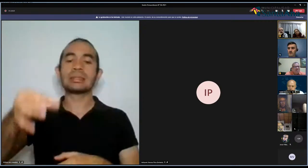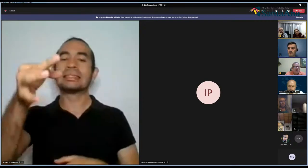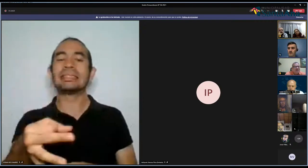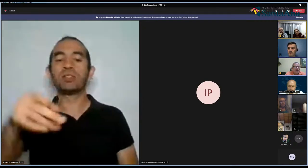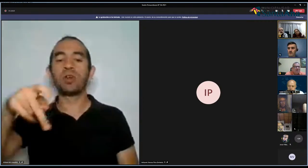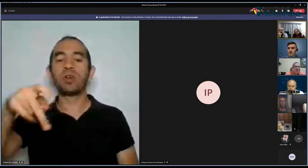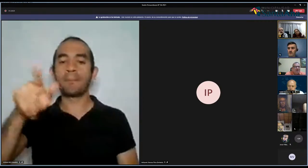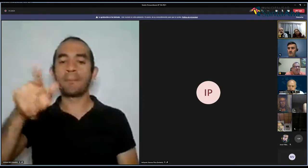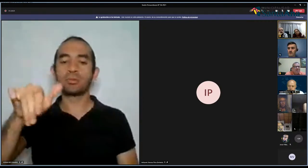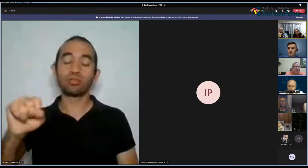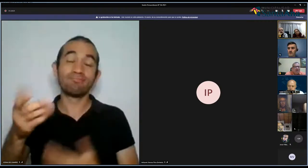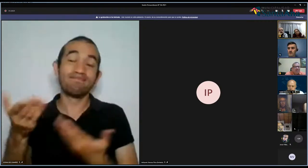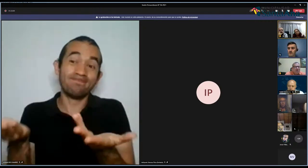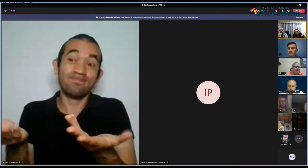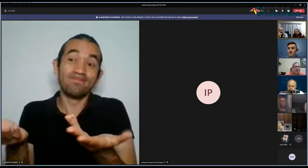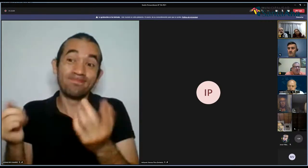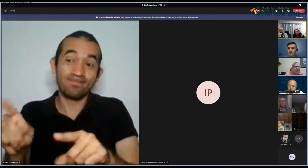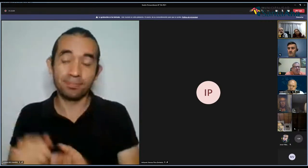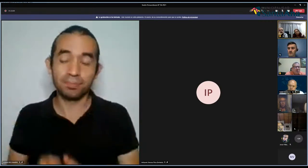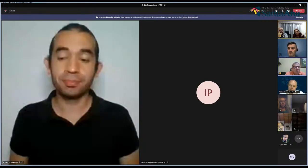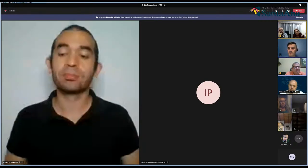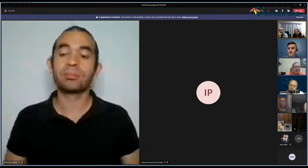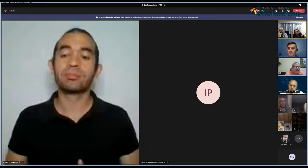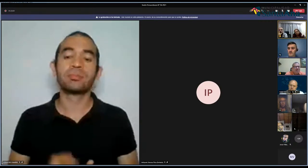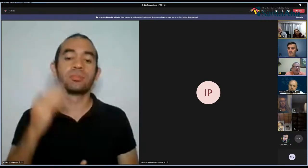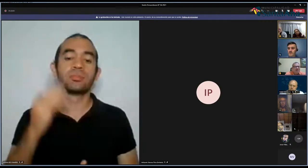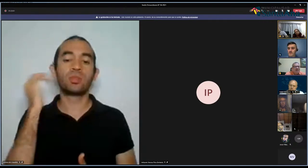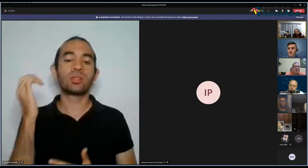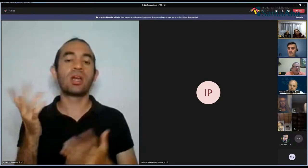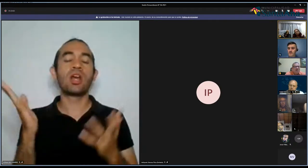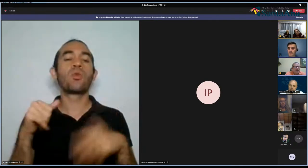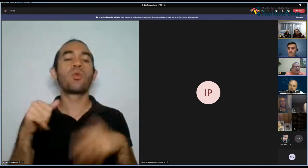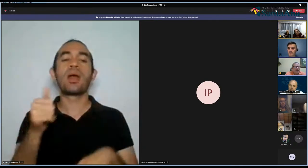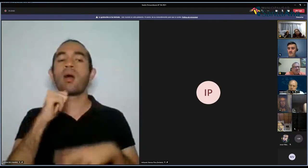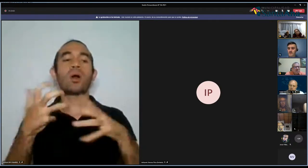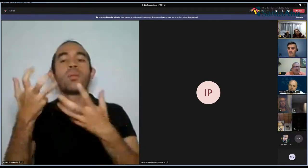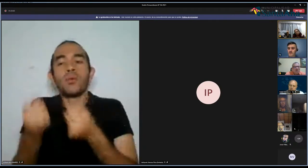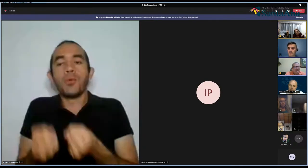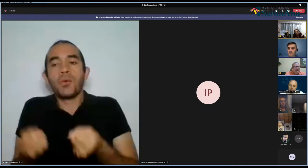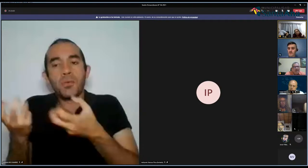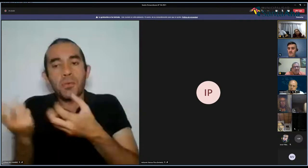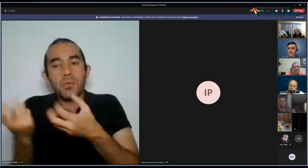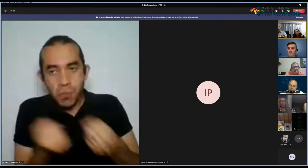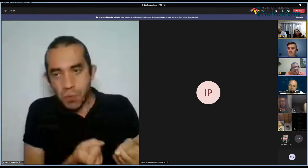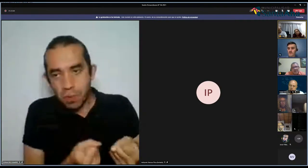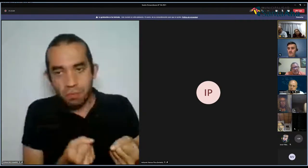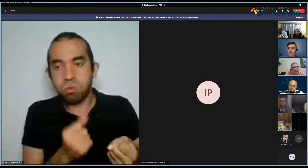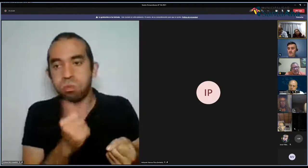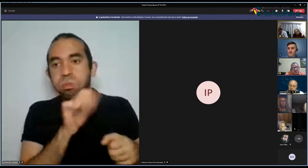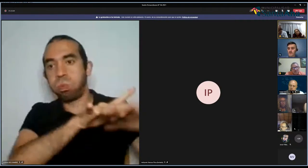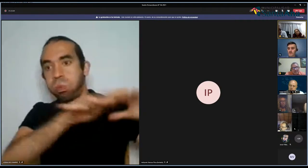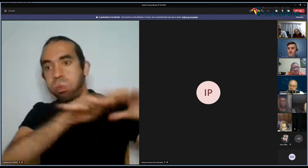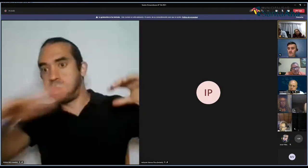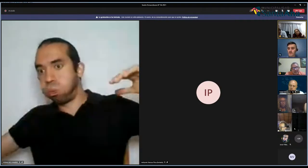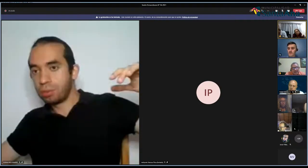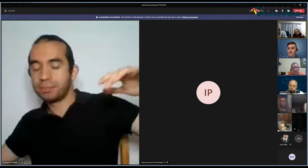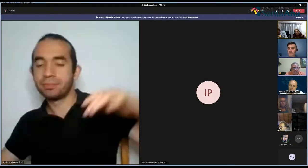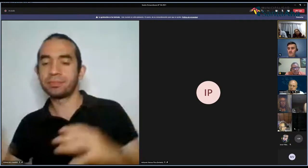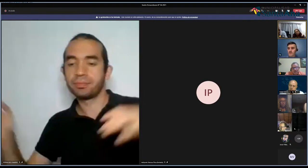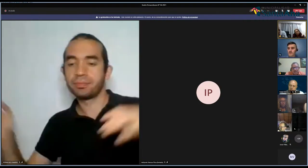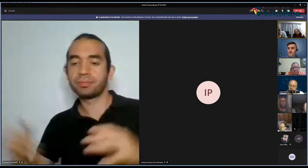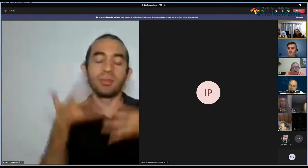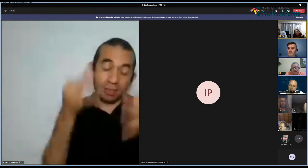está pasando porque porque no hay retenciones de aguas y esas son las decisiones que se tienen que tomar